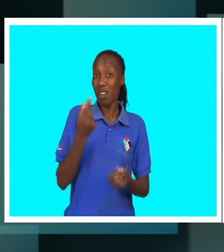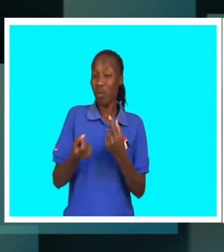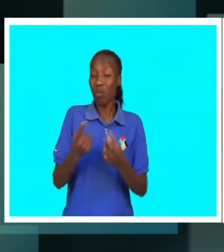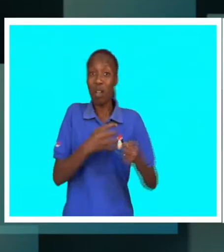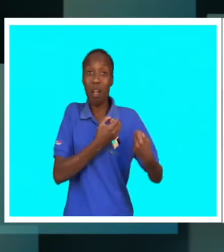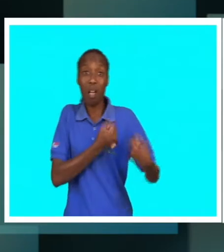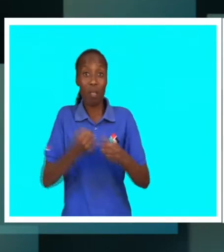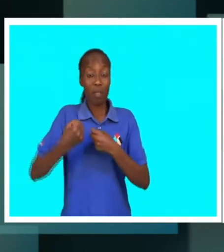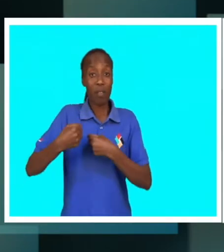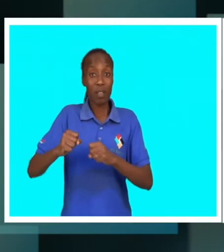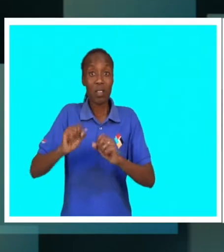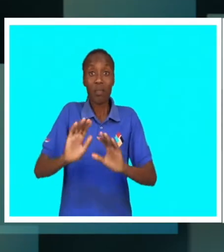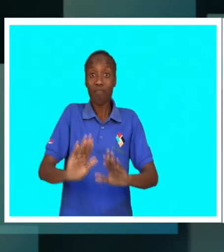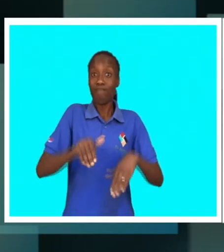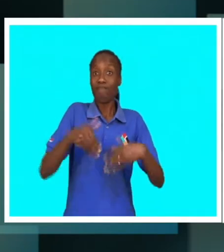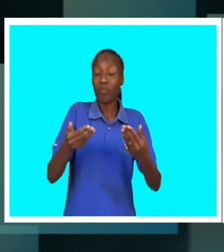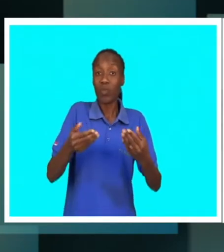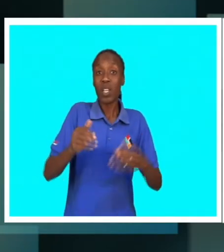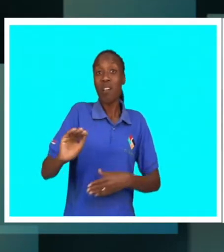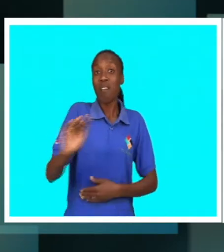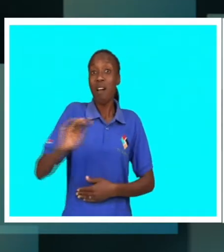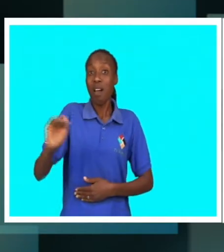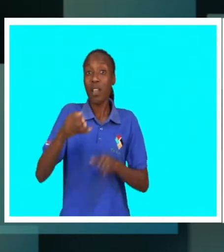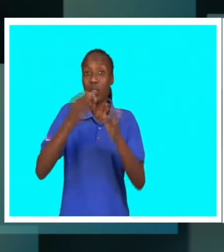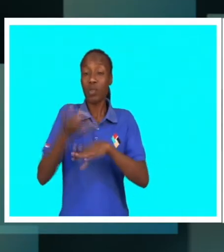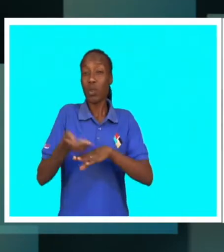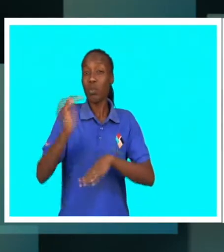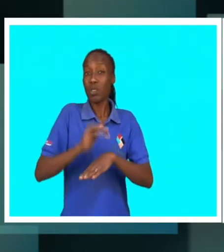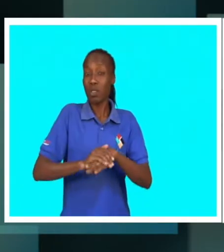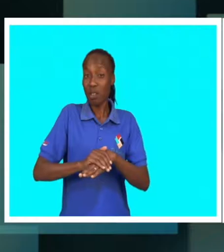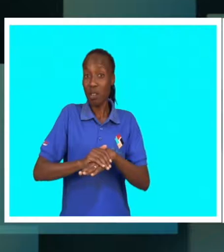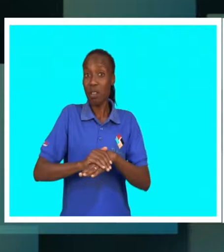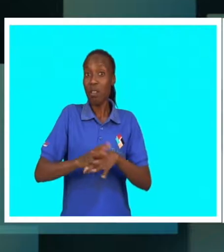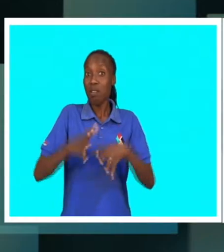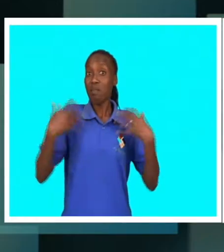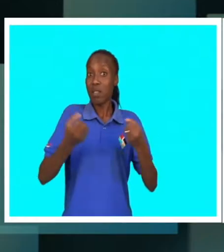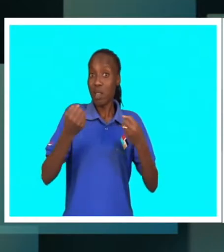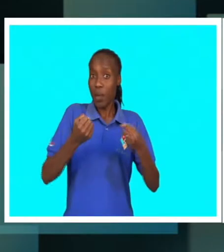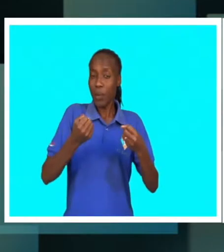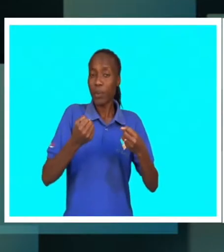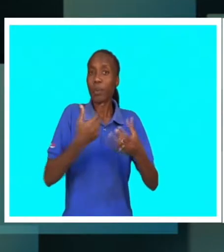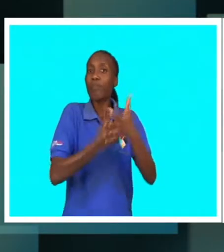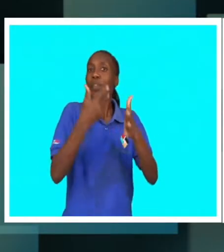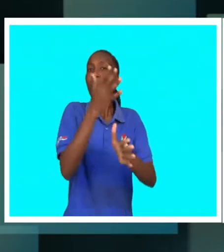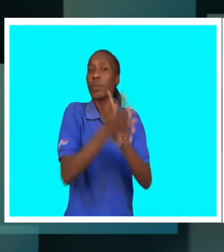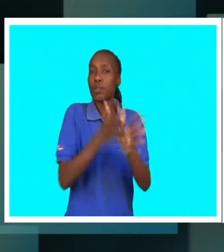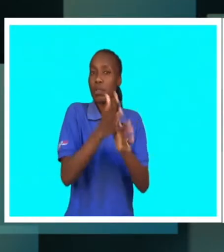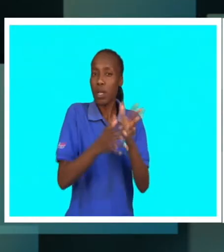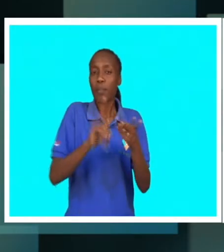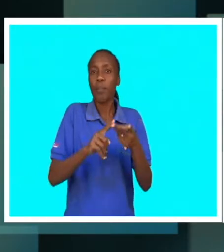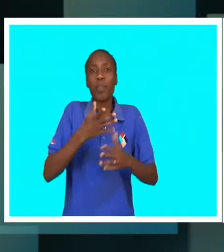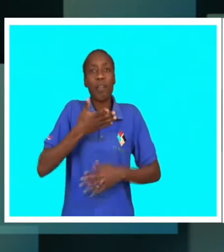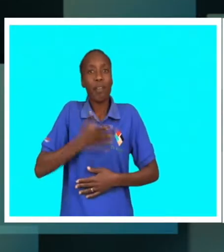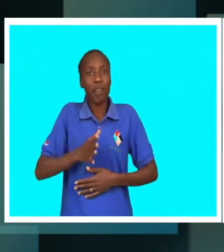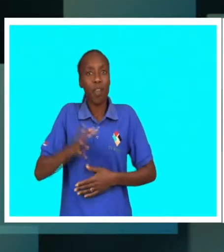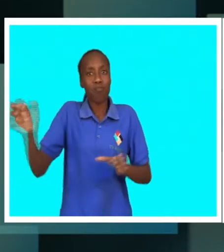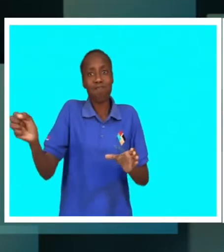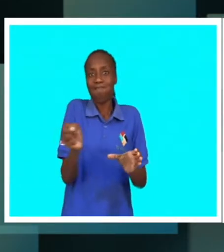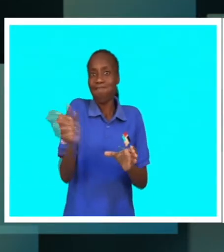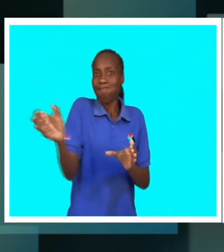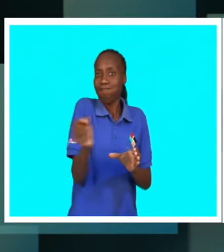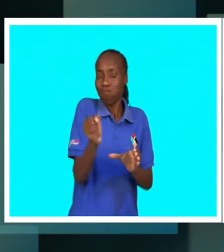algumas atividades, que é formar profissionais de saúde na língua de sinais, que é colocar